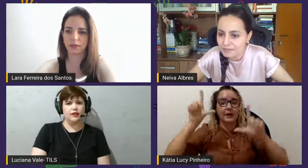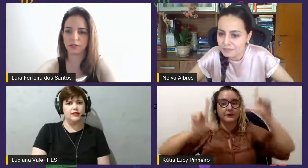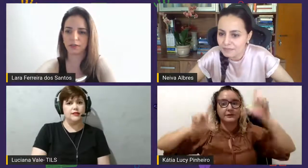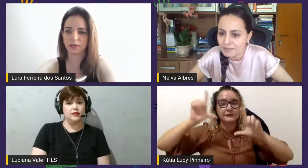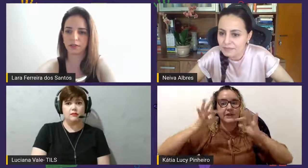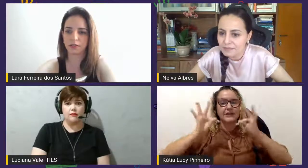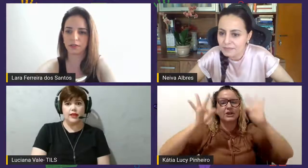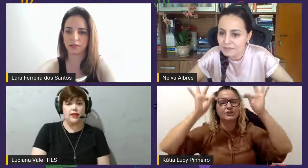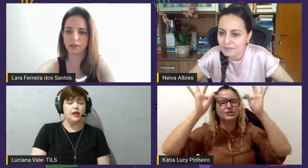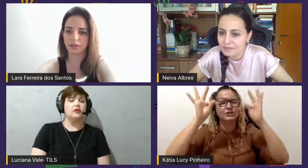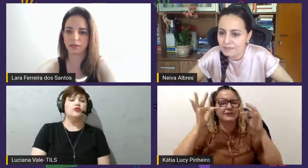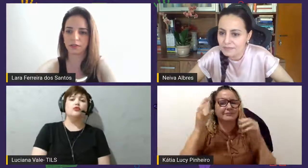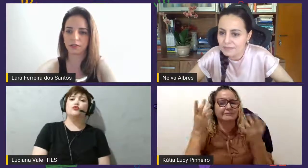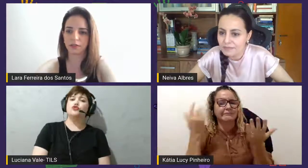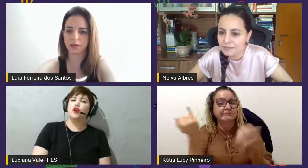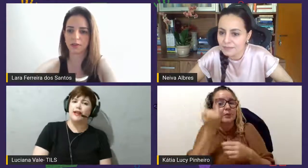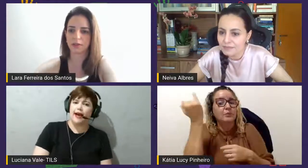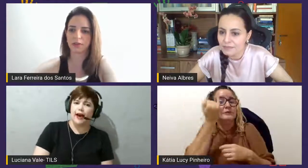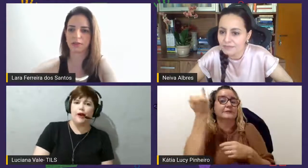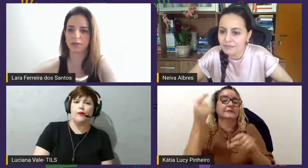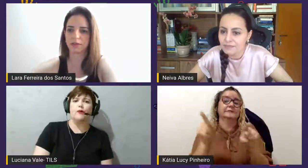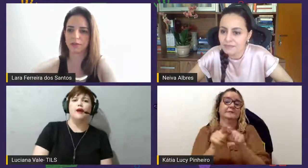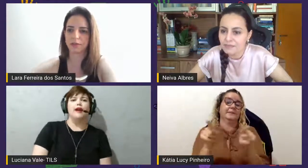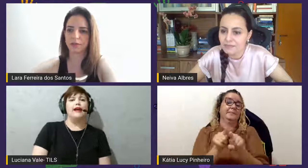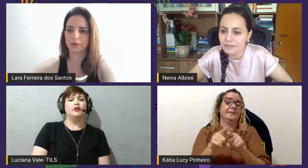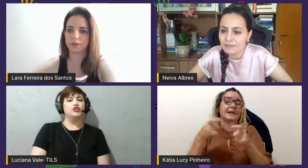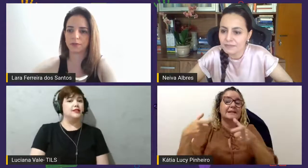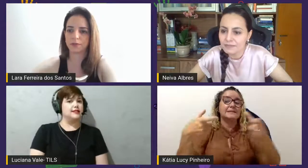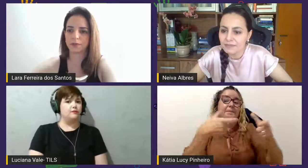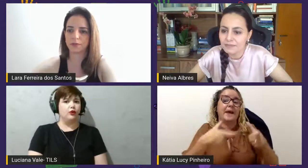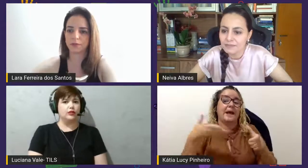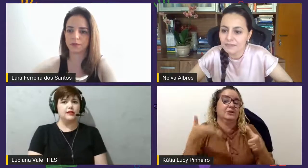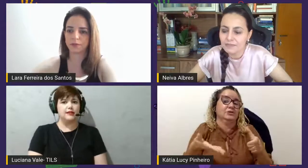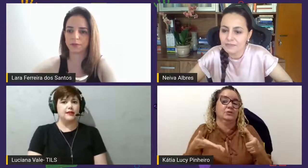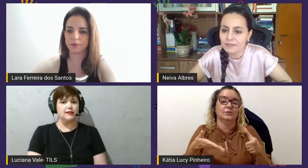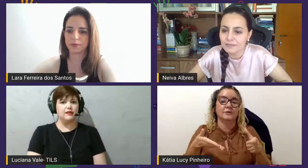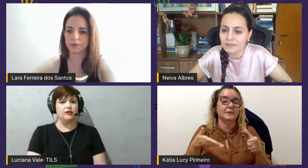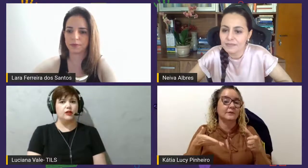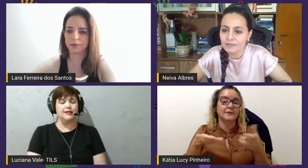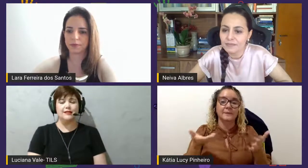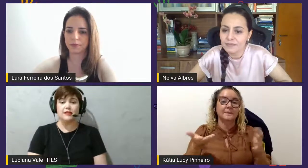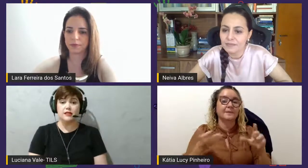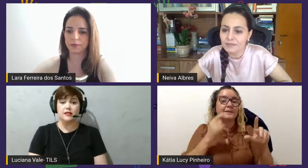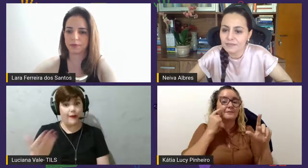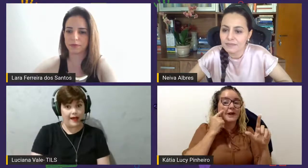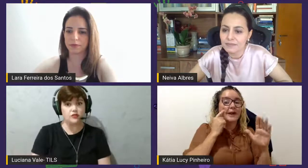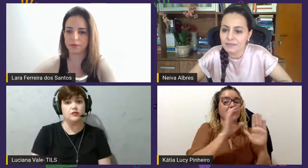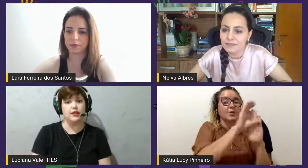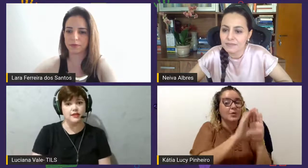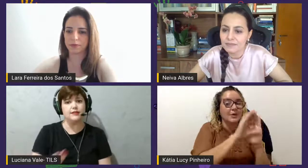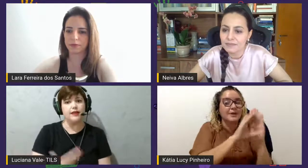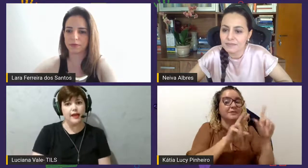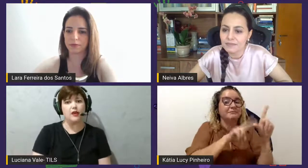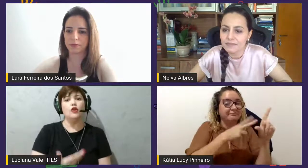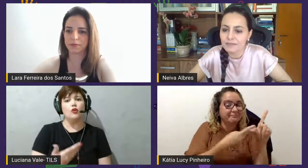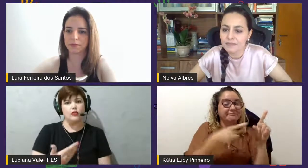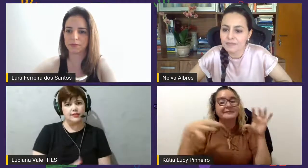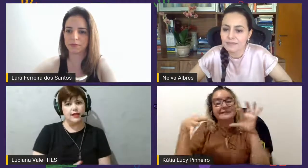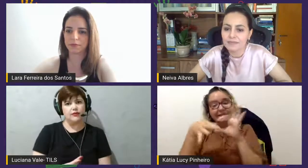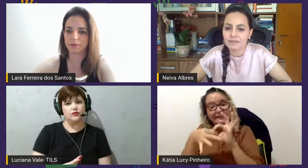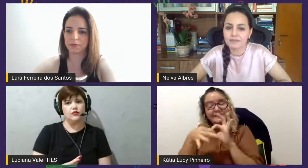sido feitas e também no jornal, notícias importantes que têm que ser vinculadas. Esses espaços têm que